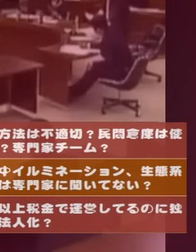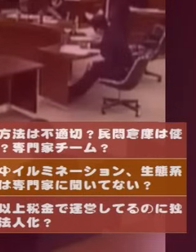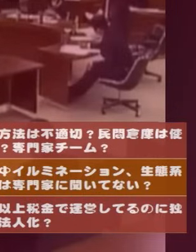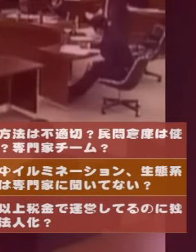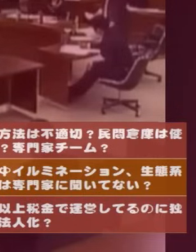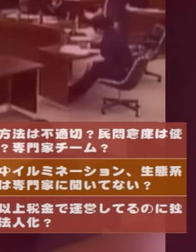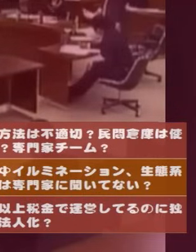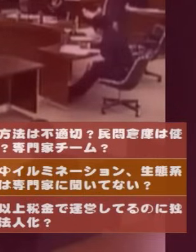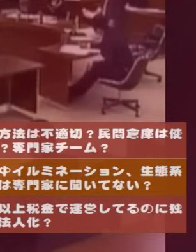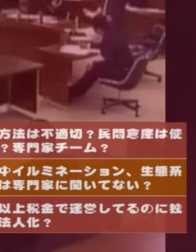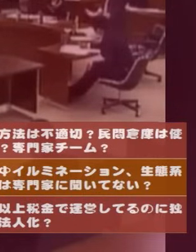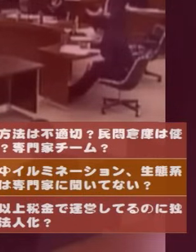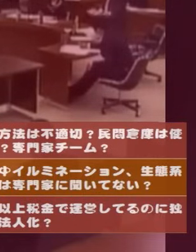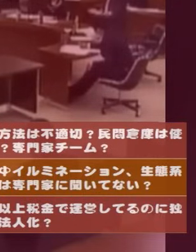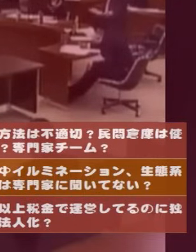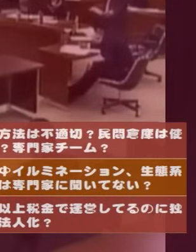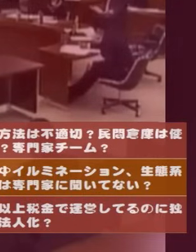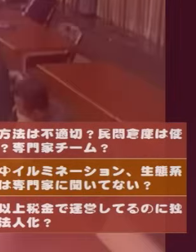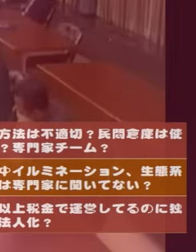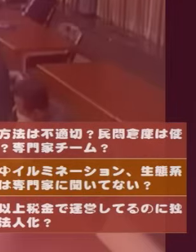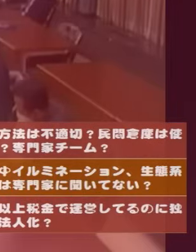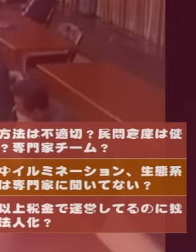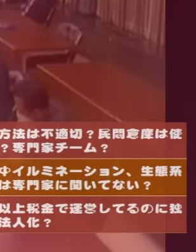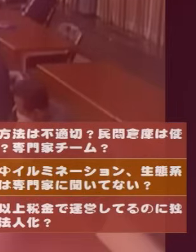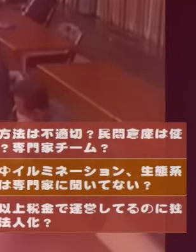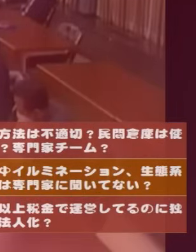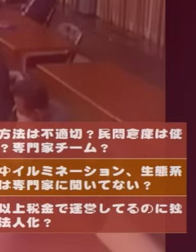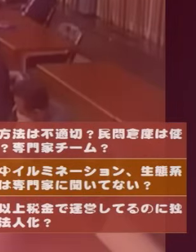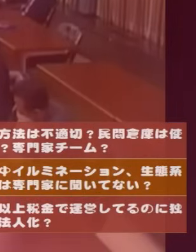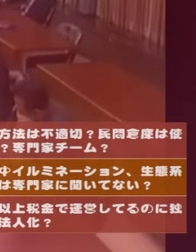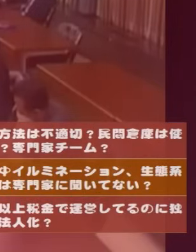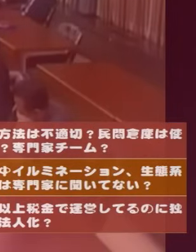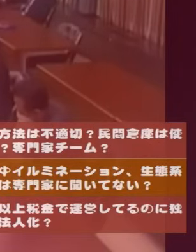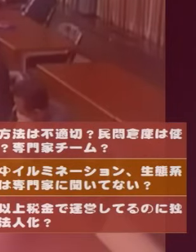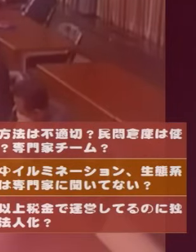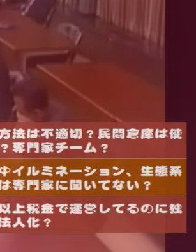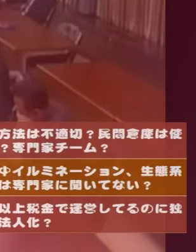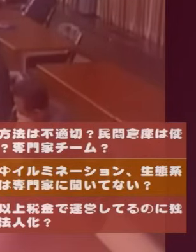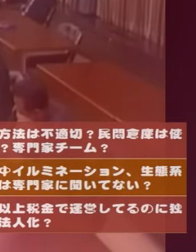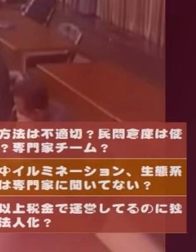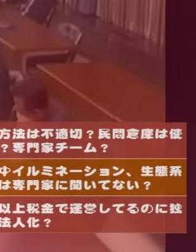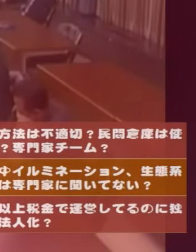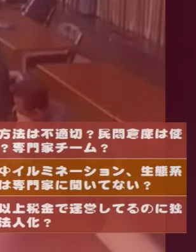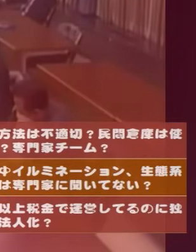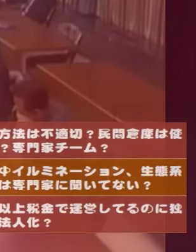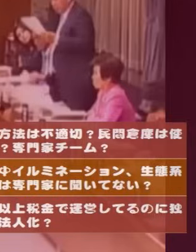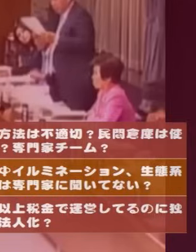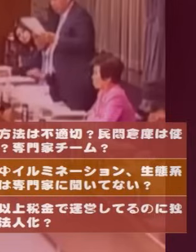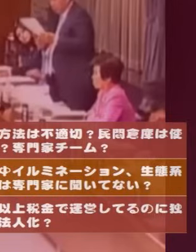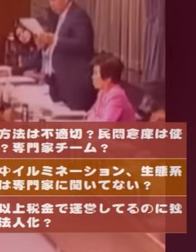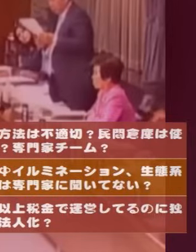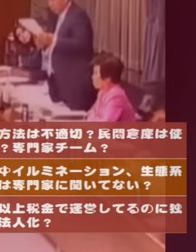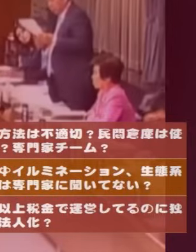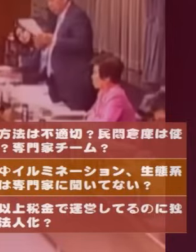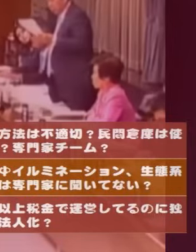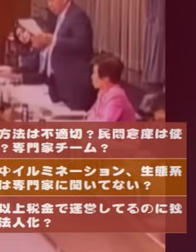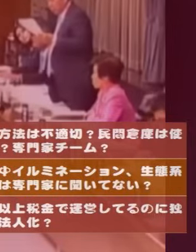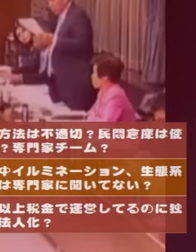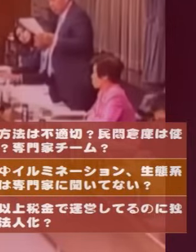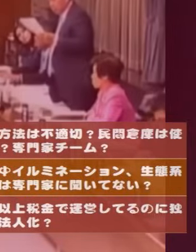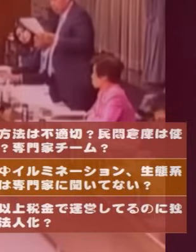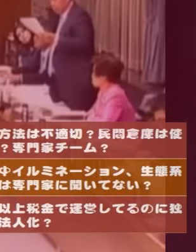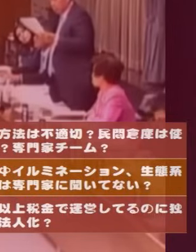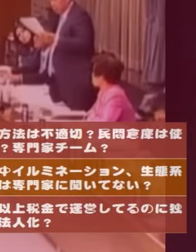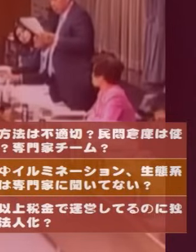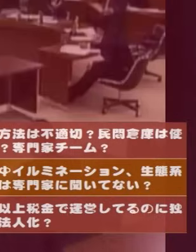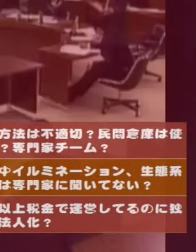先般の住民投票の、秘訣をもって 植物、動物、昆虫などへの影響をどう考えるなかなど 市長にちょっと直接お伺い